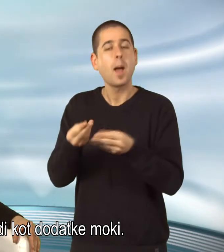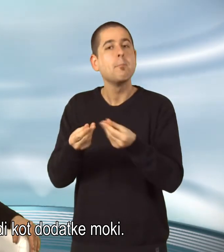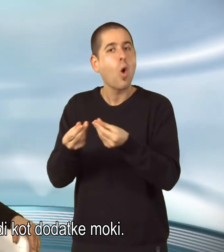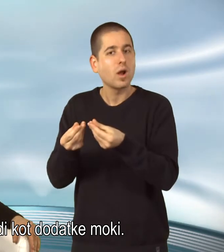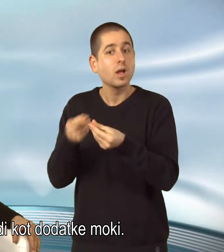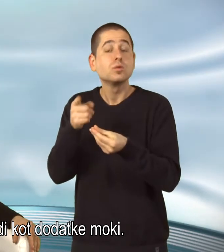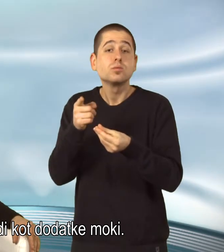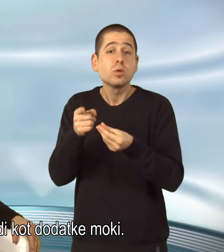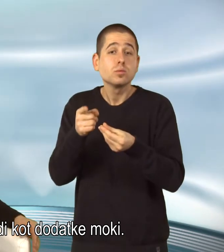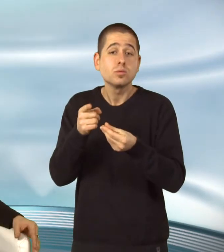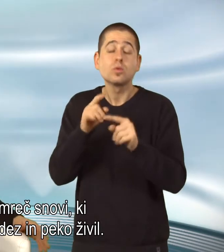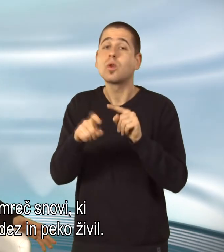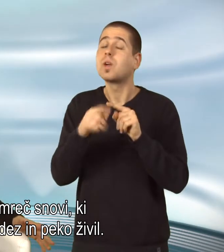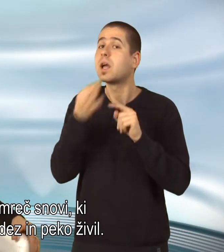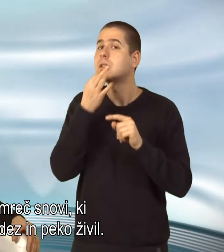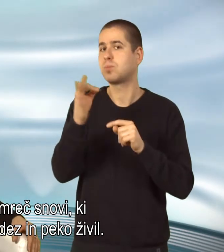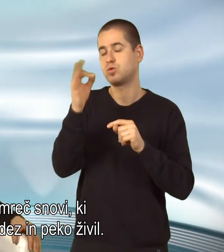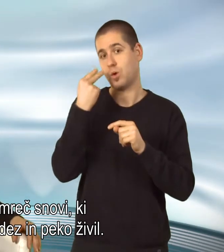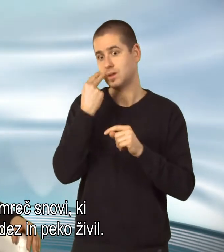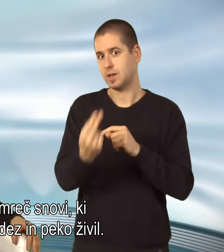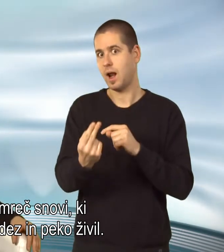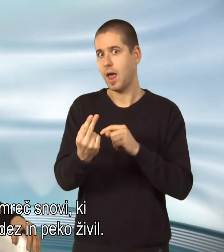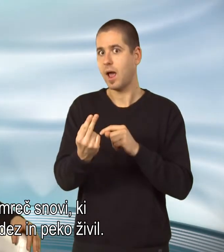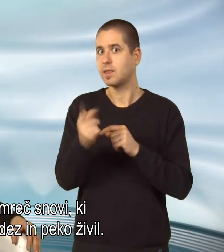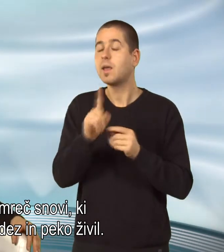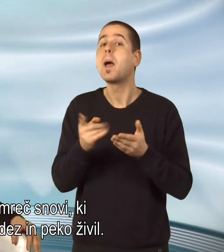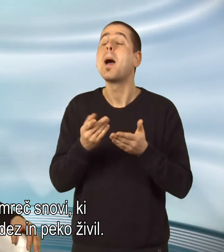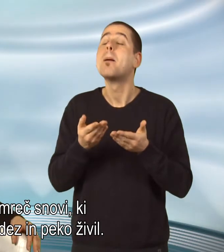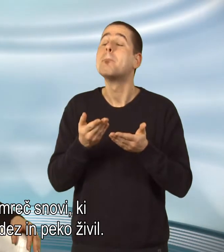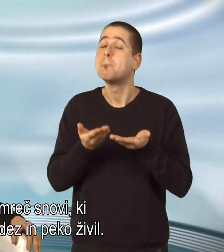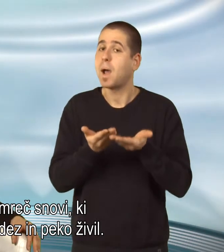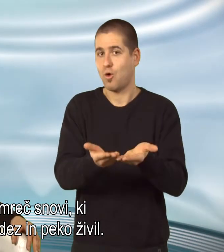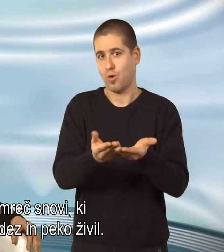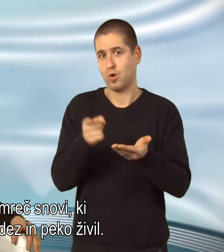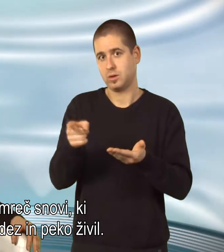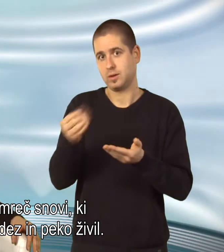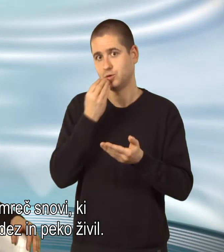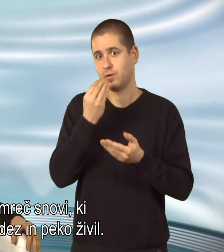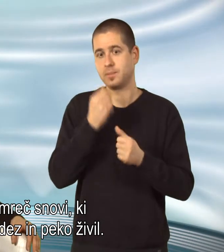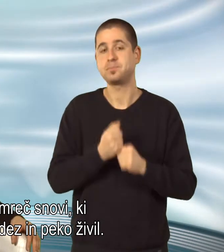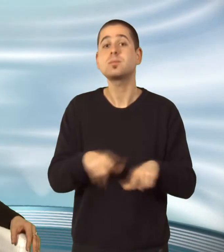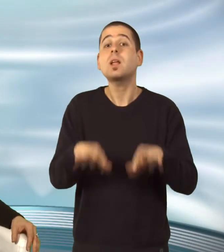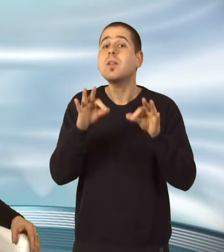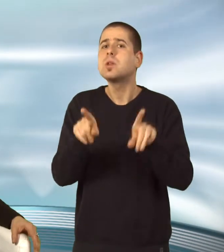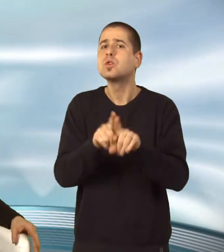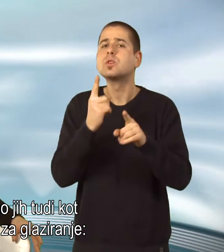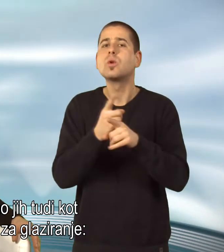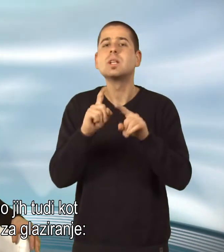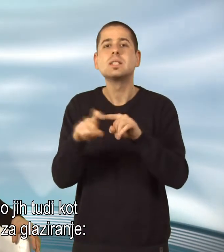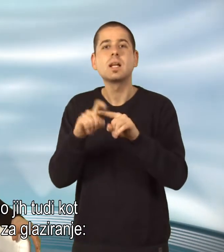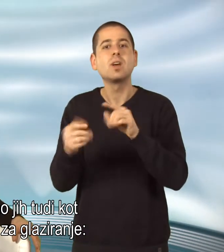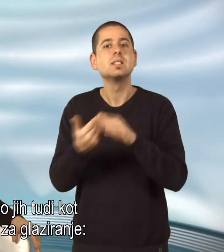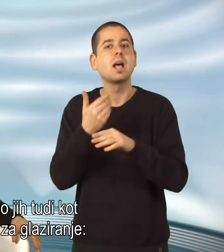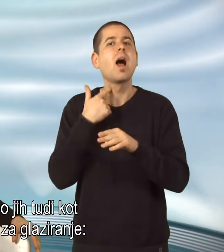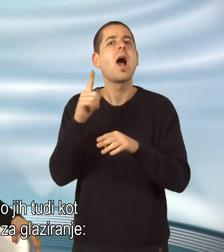dodatke moki, to so pa namreč snovi, ki izboljšajo izgled in peko živil. Najdemo jih